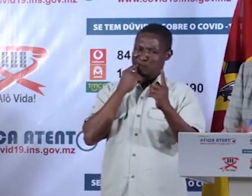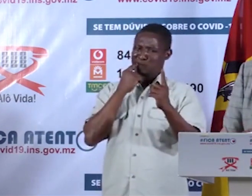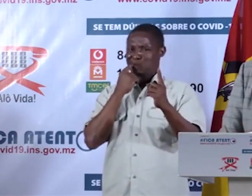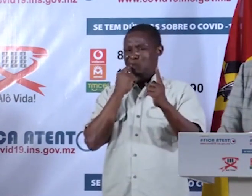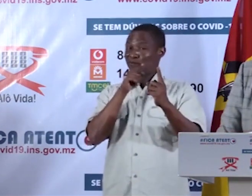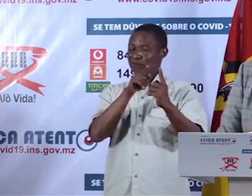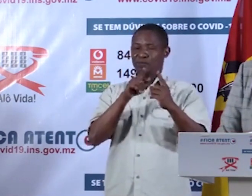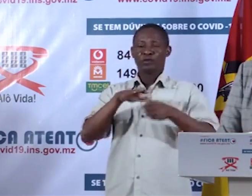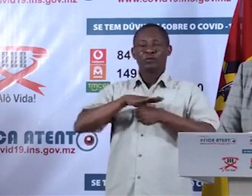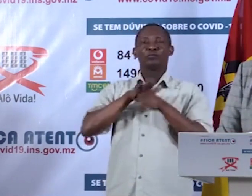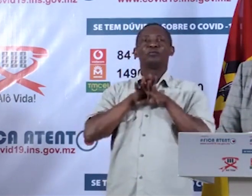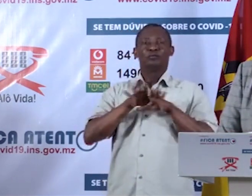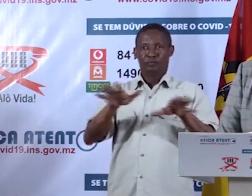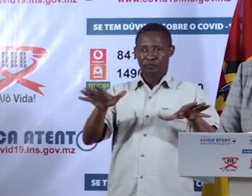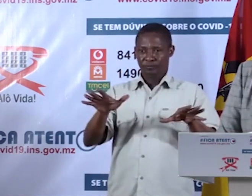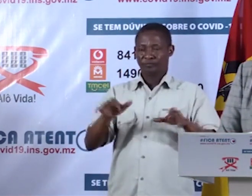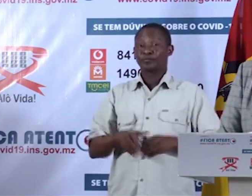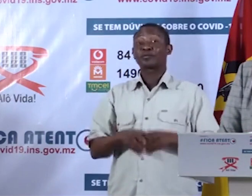Destes,